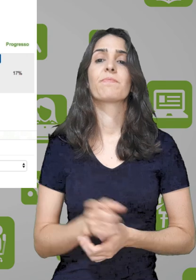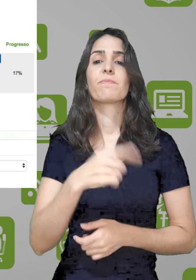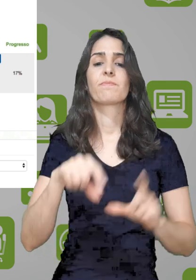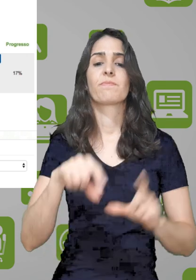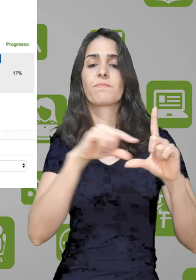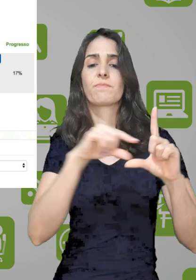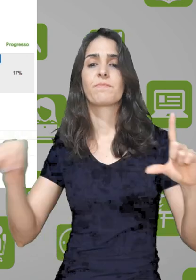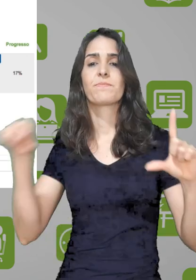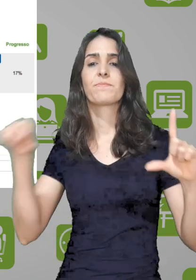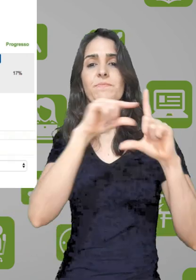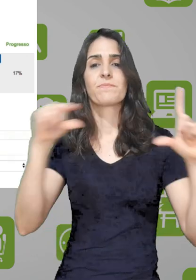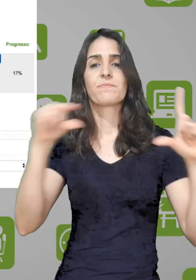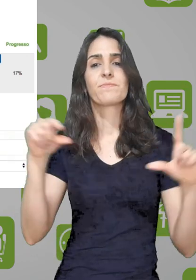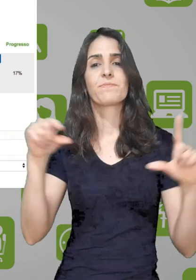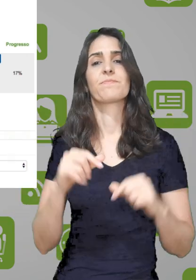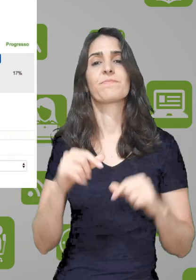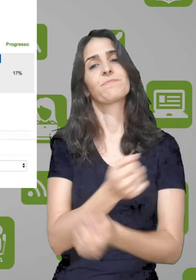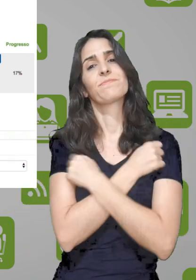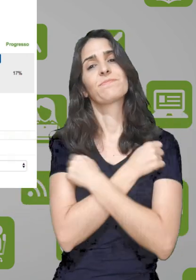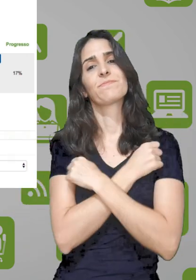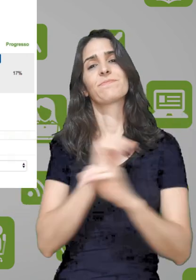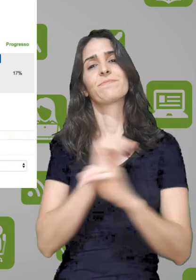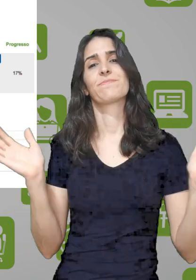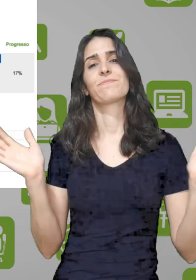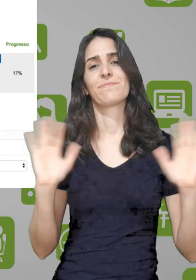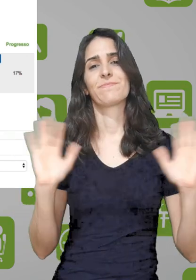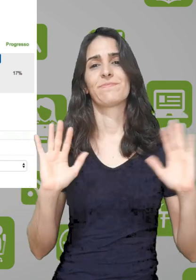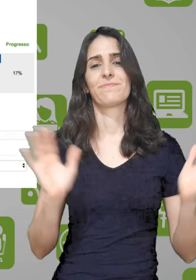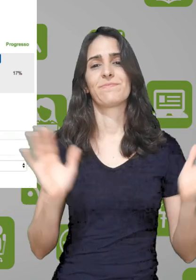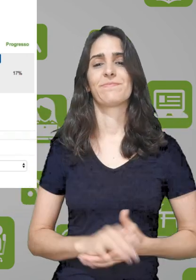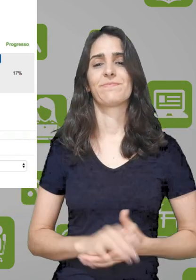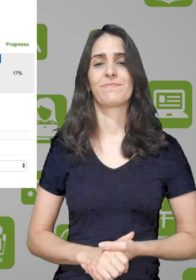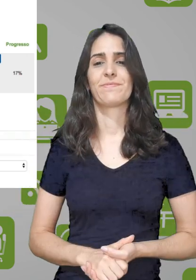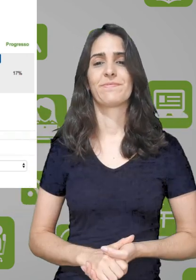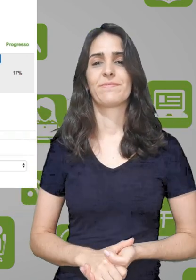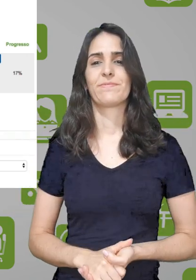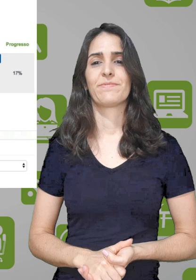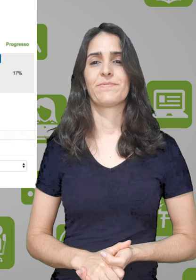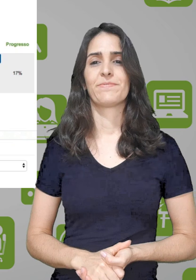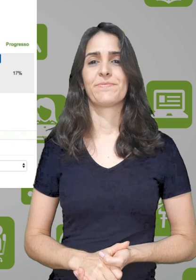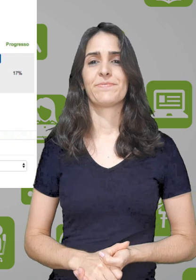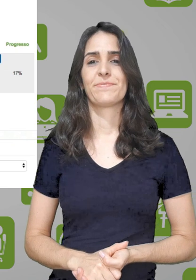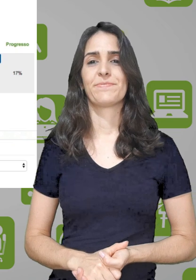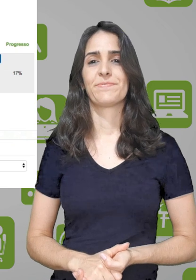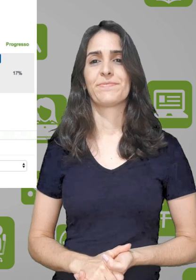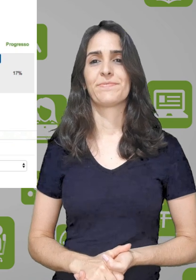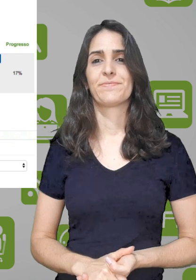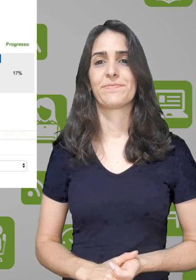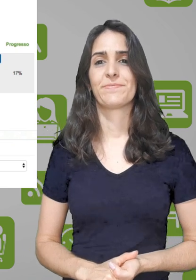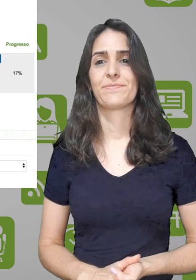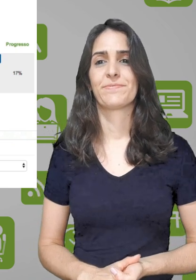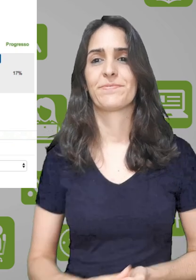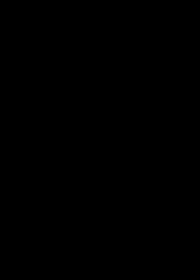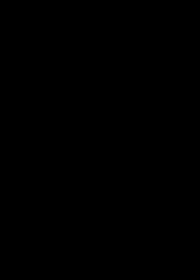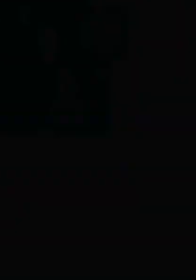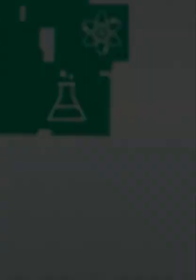aluno a partir da barra de progresso. Um abraço e até a próxima!